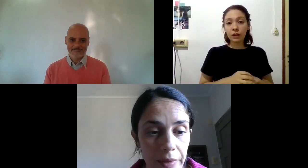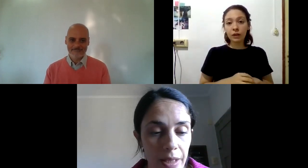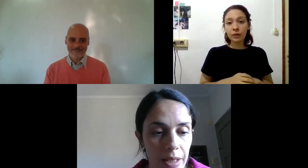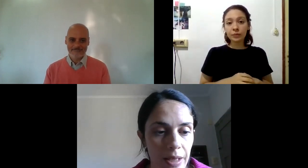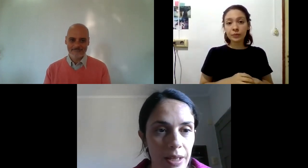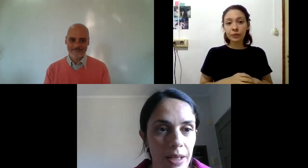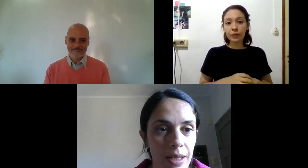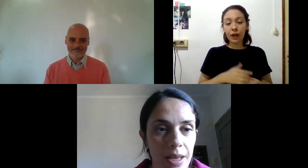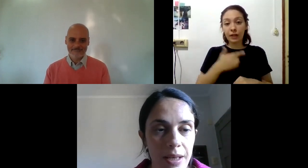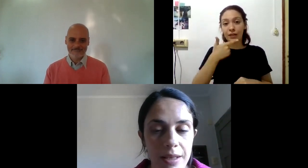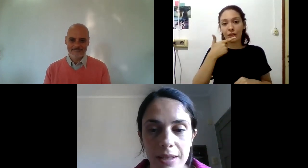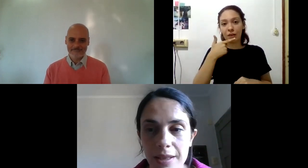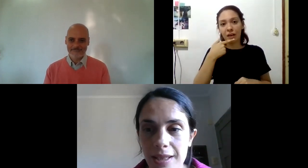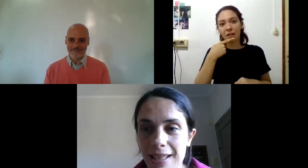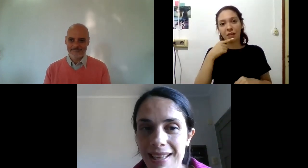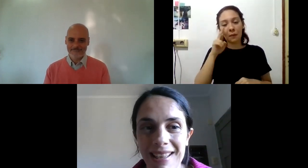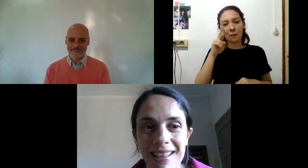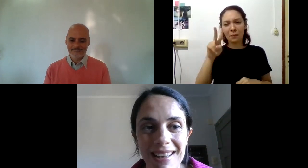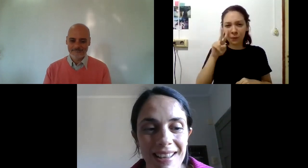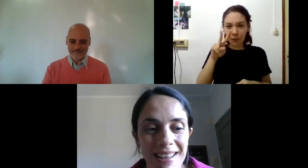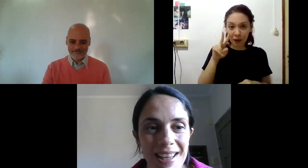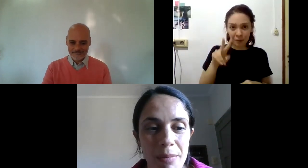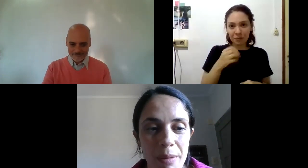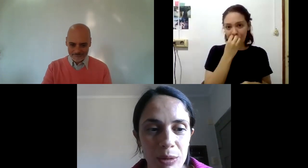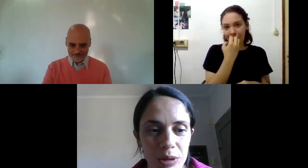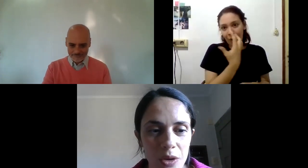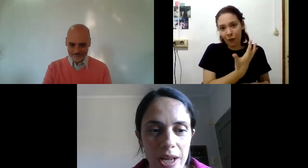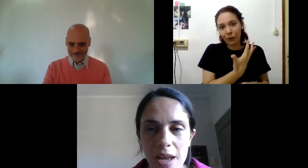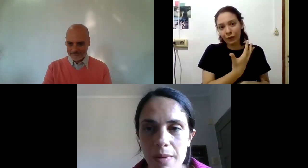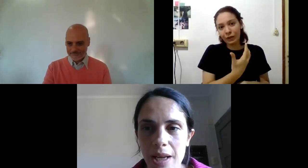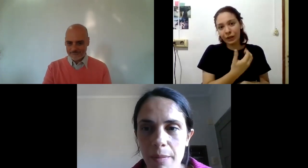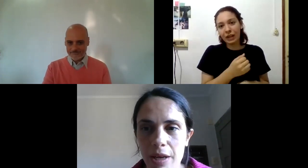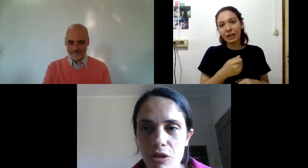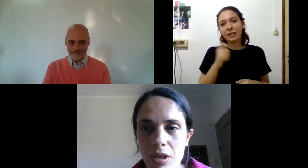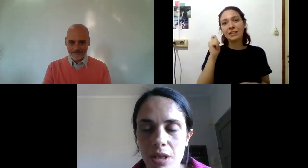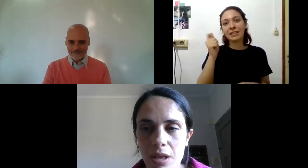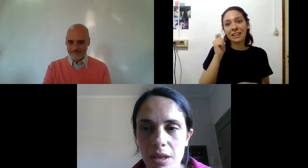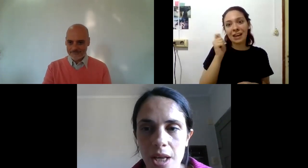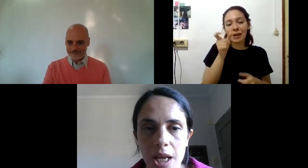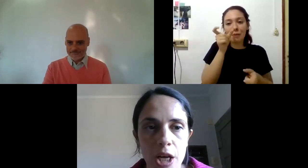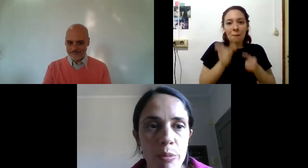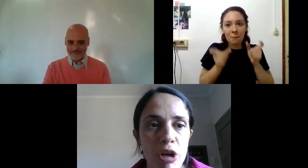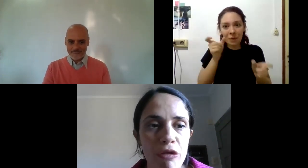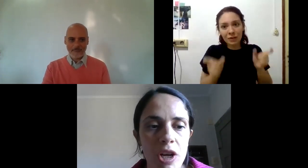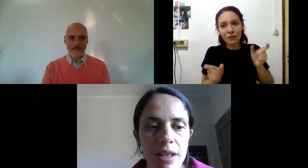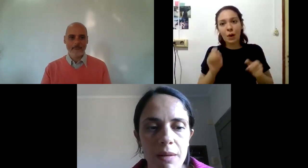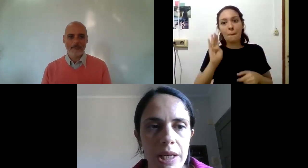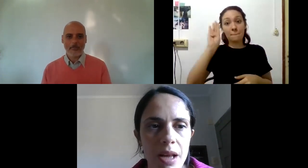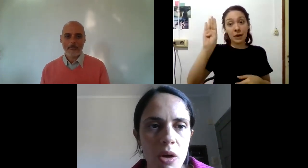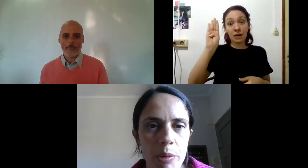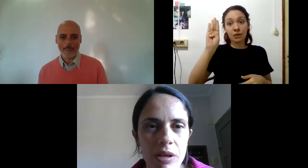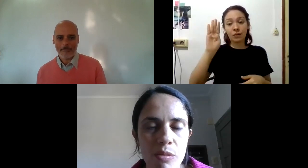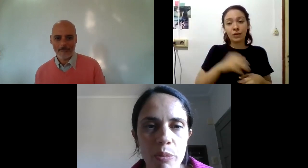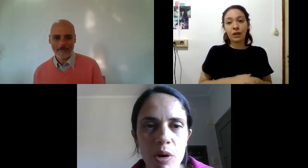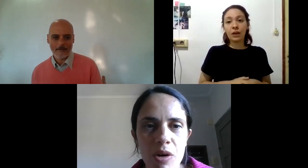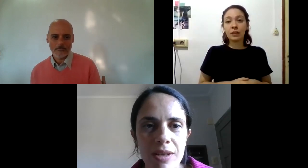cuenta quién va preguntando. Ahí hay varias manos y los micrófonos están